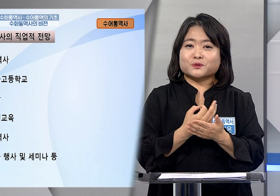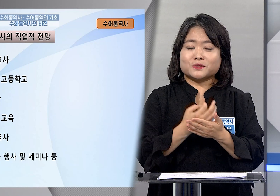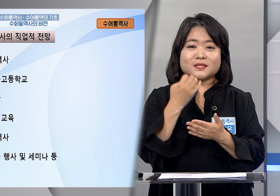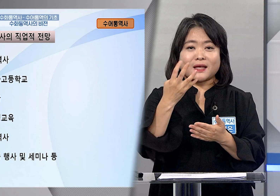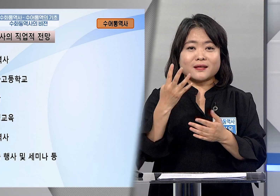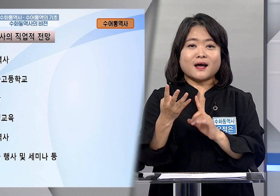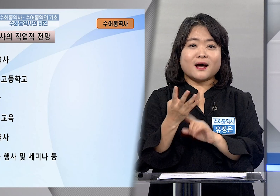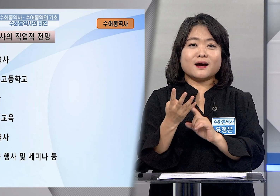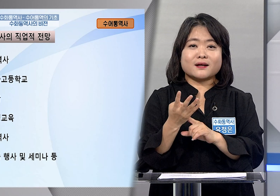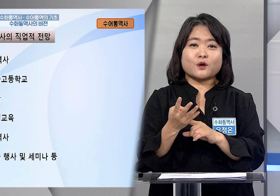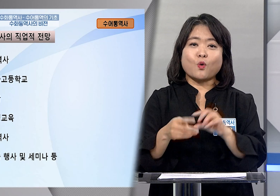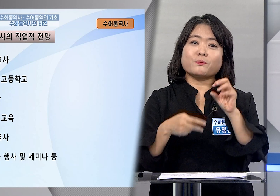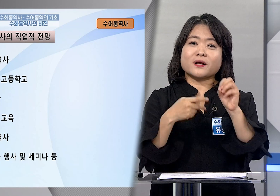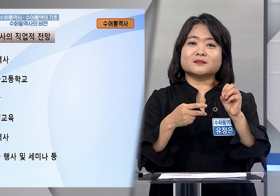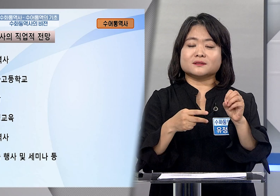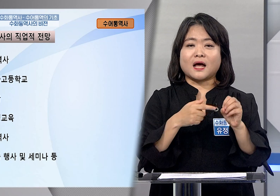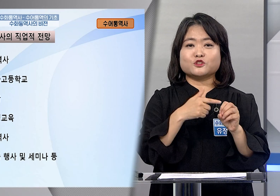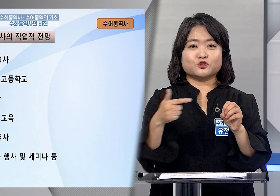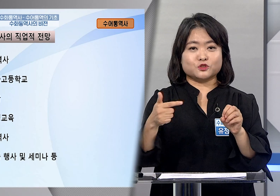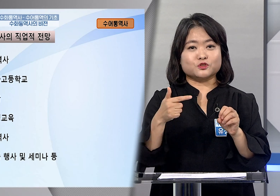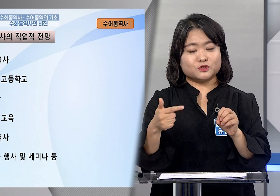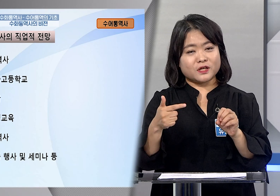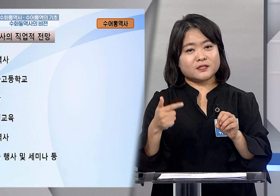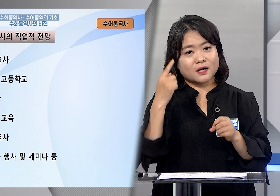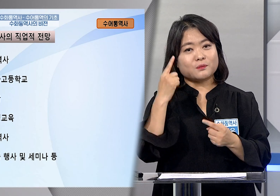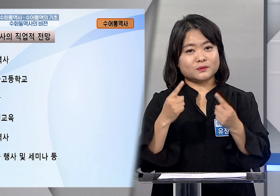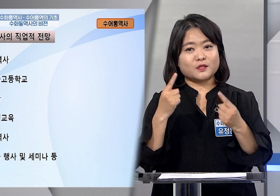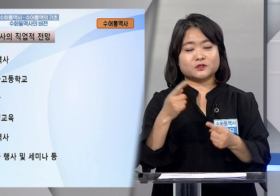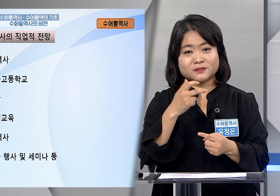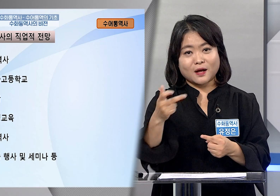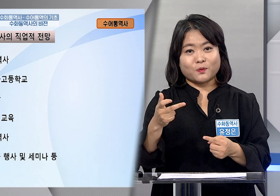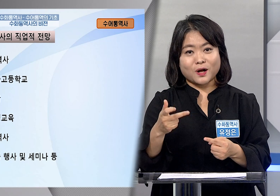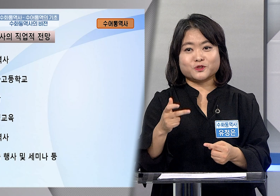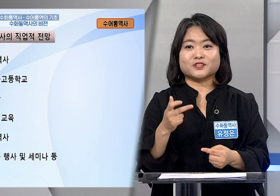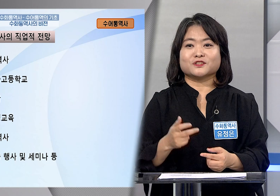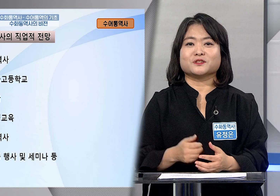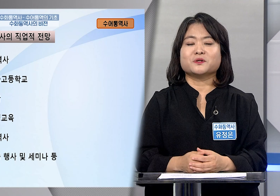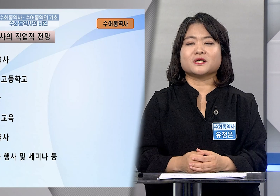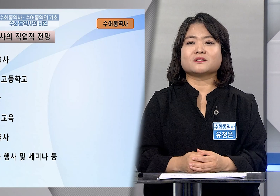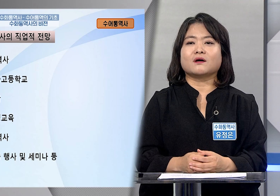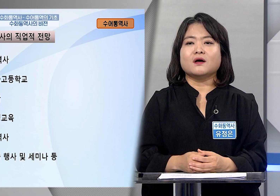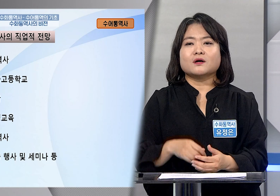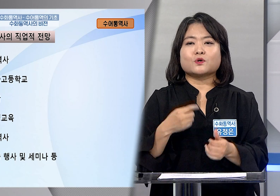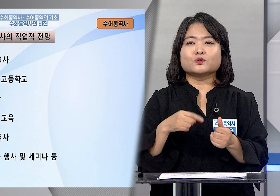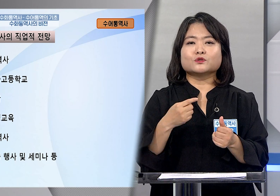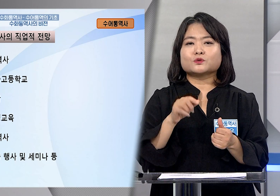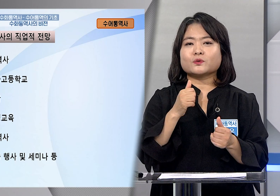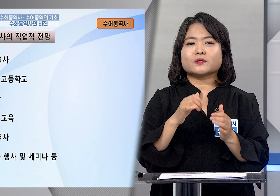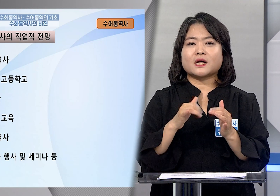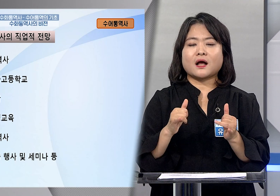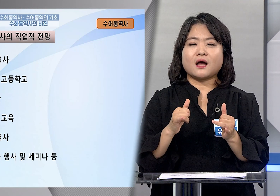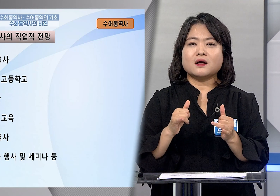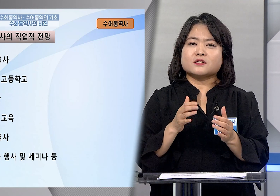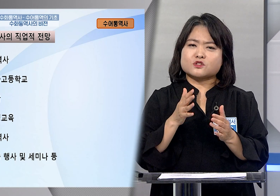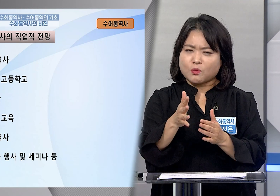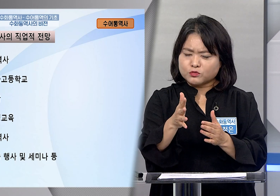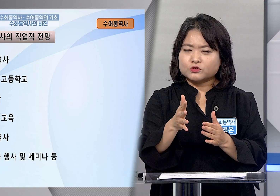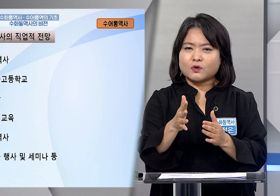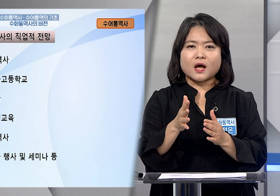이 4달의 공백은 아주 생각보다 아주 크다고 할 수 있거든요. 그래서 교육 통역사가